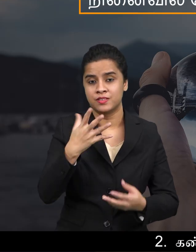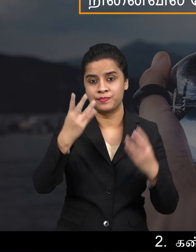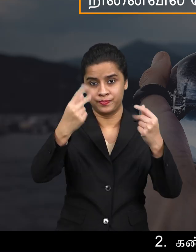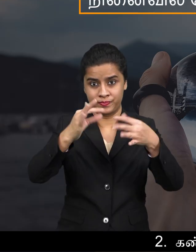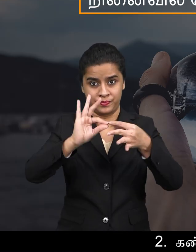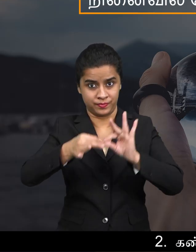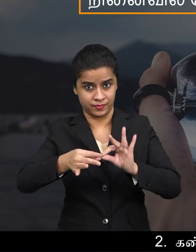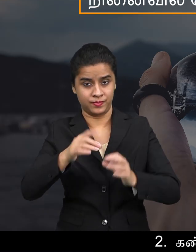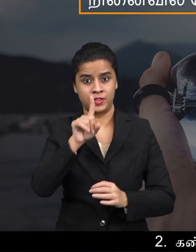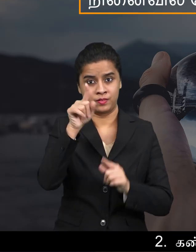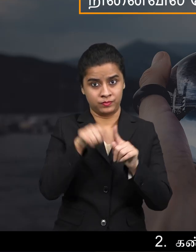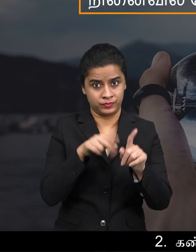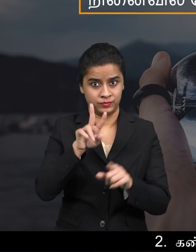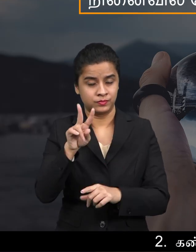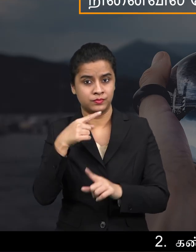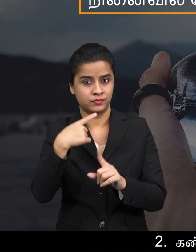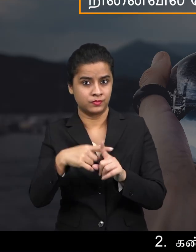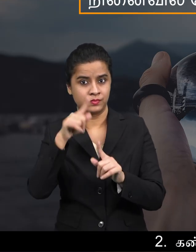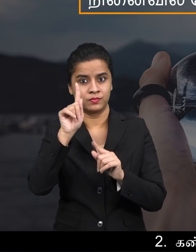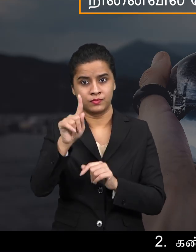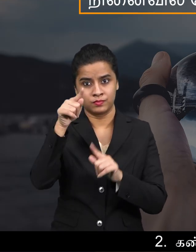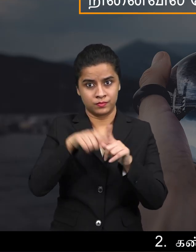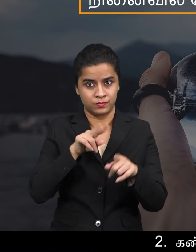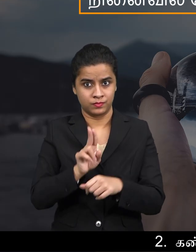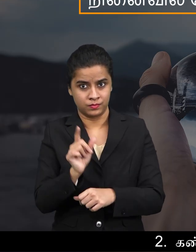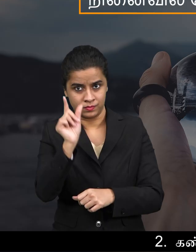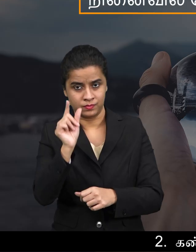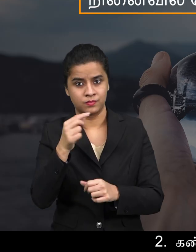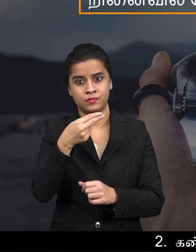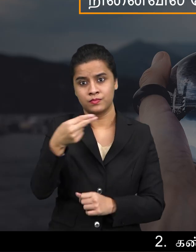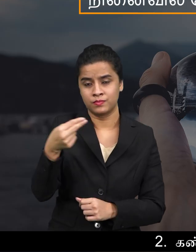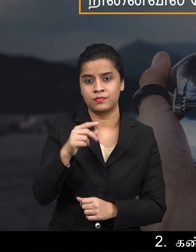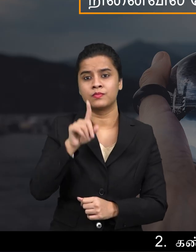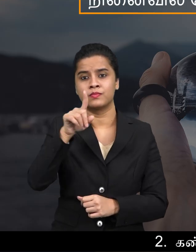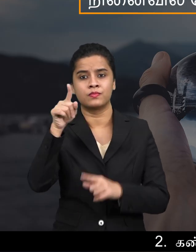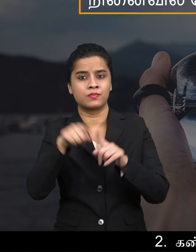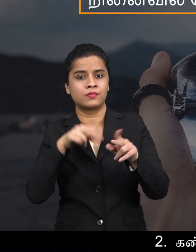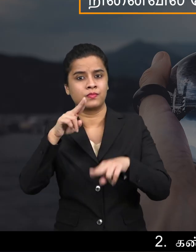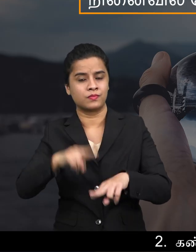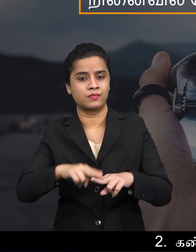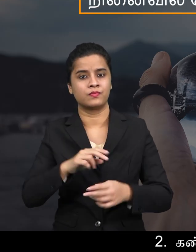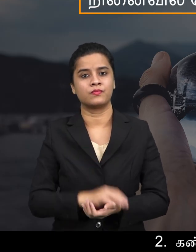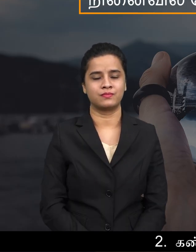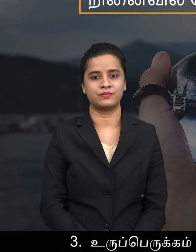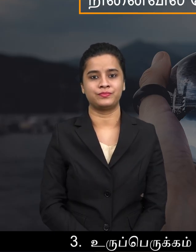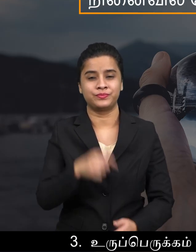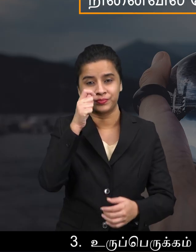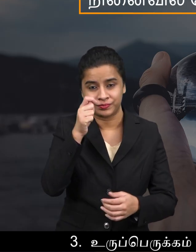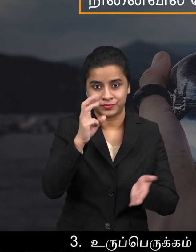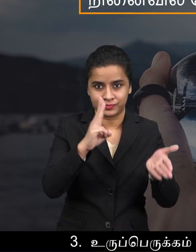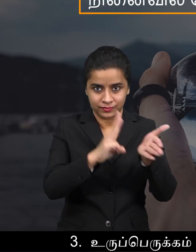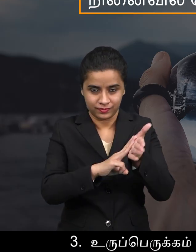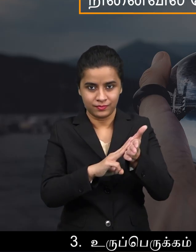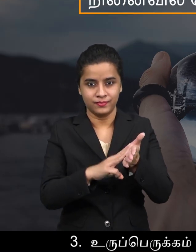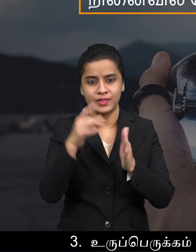கண்ணாடி சூத்திரம் 1/v கூட்டல் 1/u ஈடு 1/f.